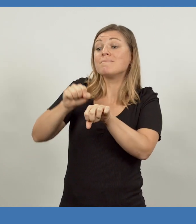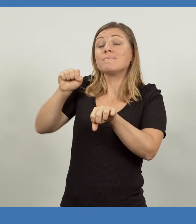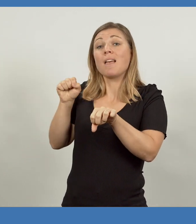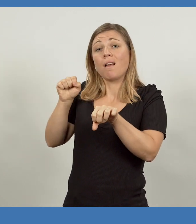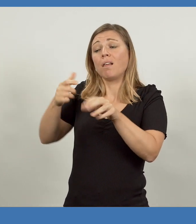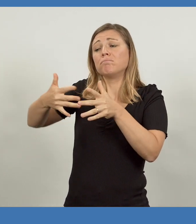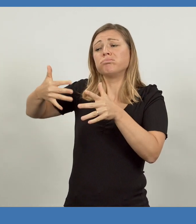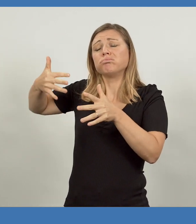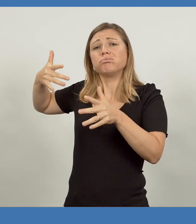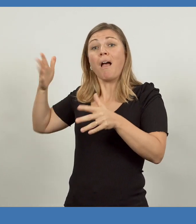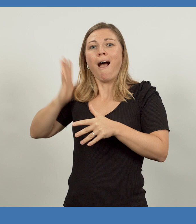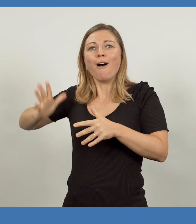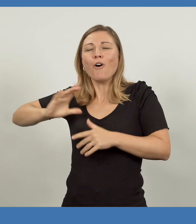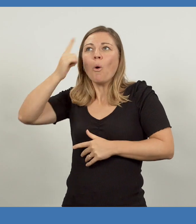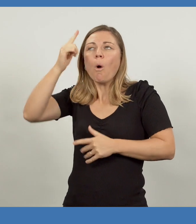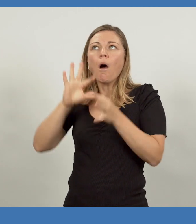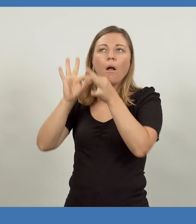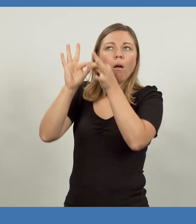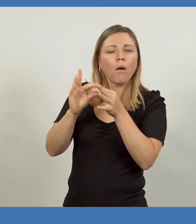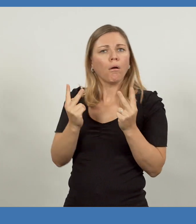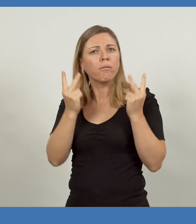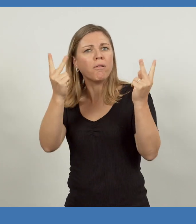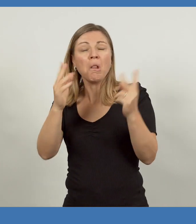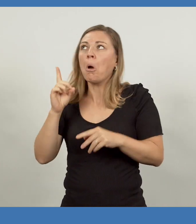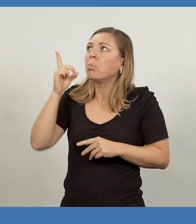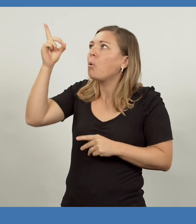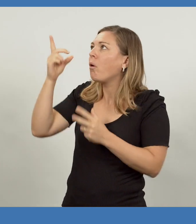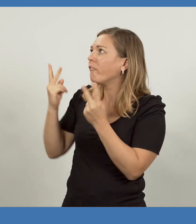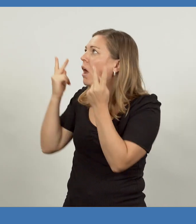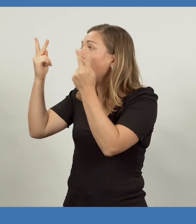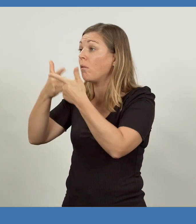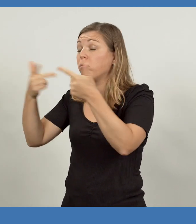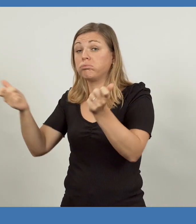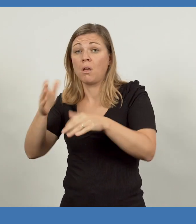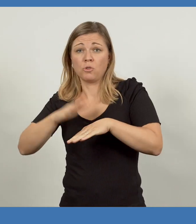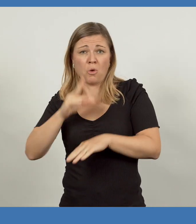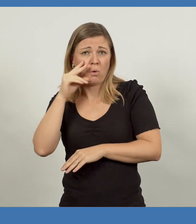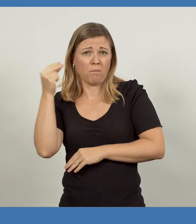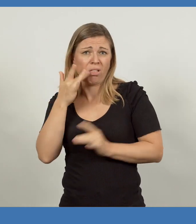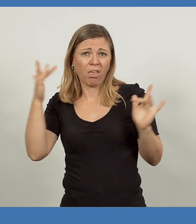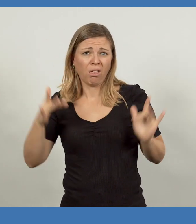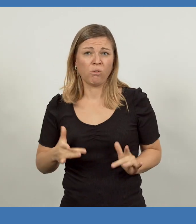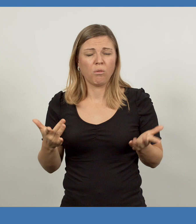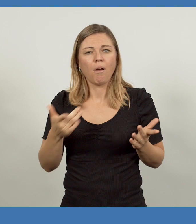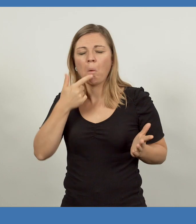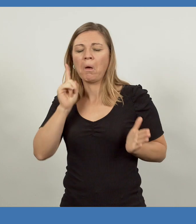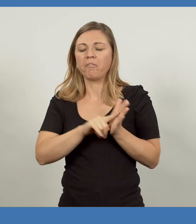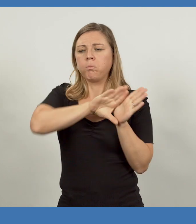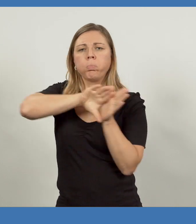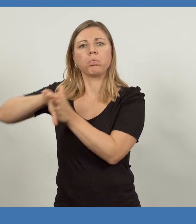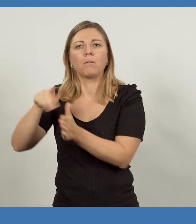beaucoup à la religion. On croyait à Dieu ou au Dieu au travers de la religion. Et puis l'homme a été déçu de la religion et s'est mis à croire en la